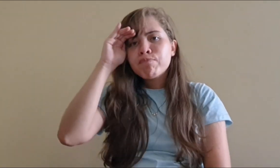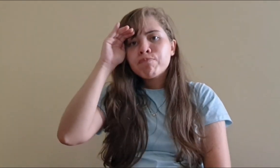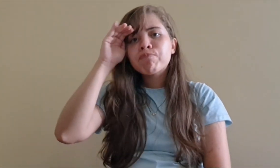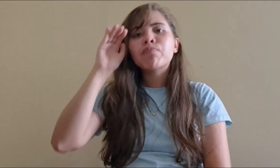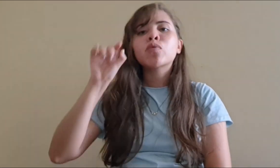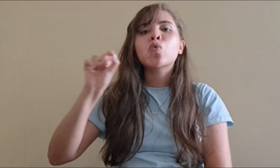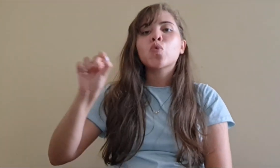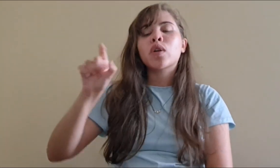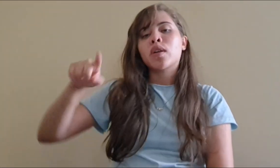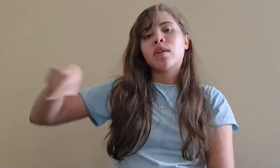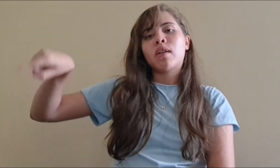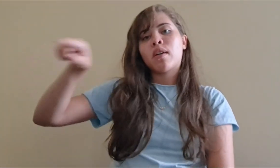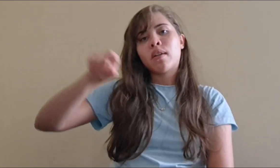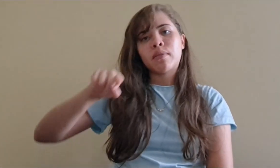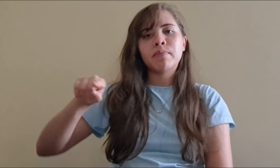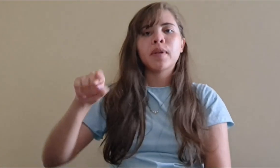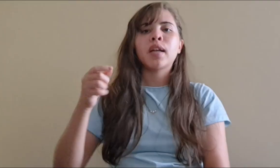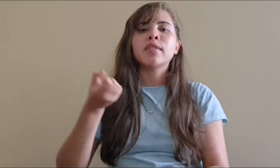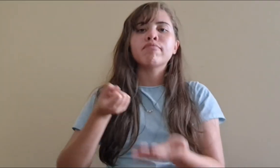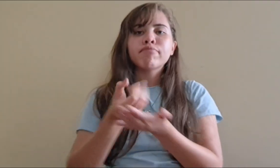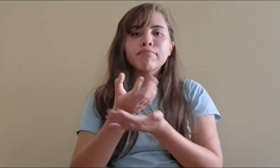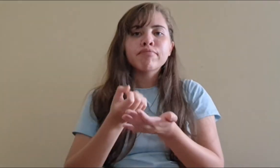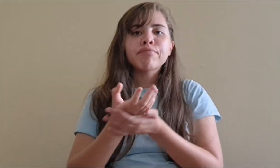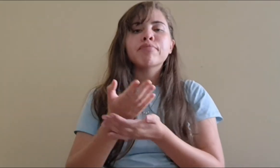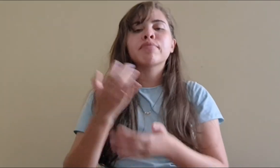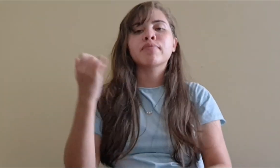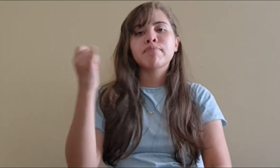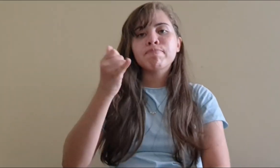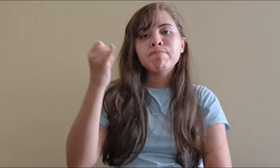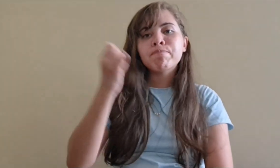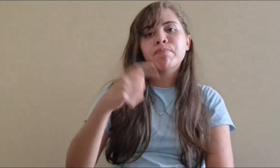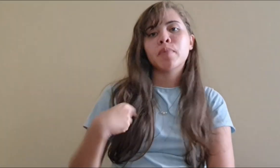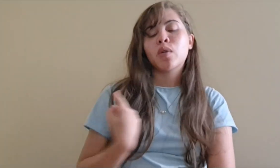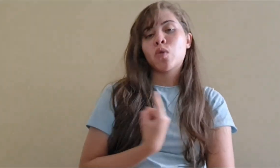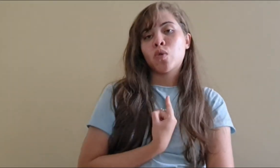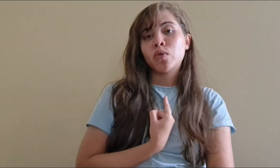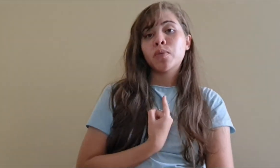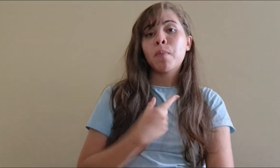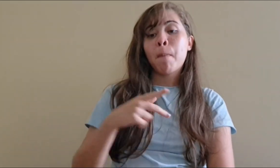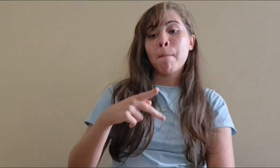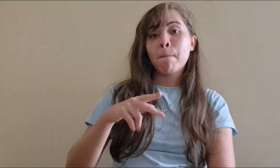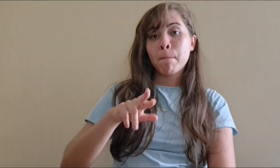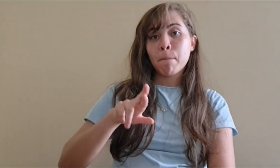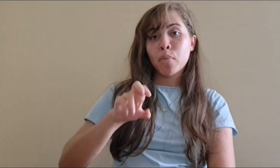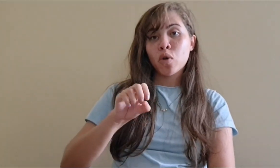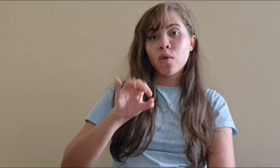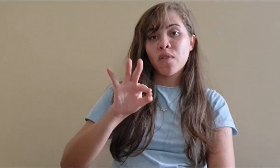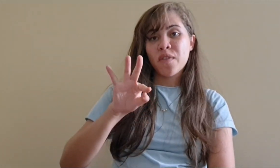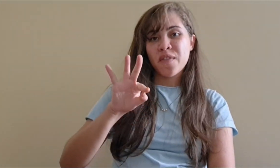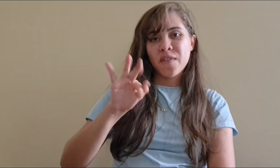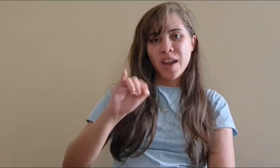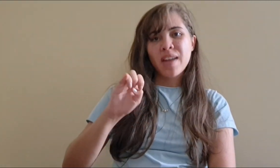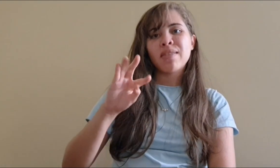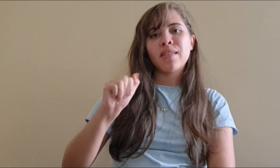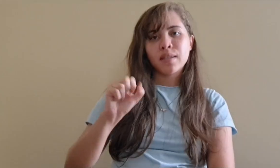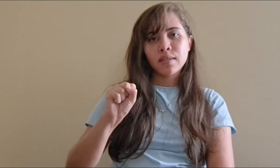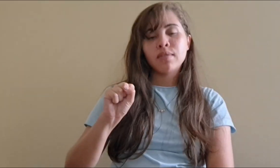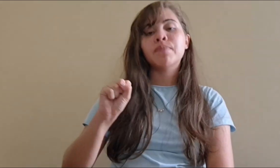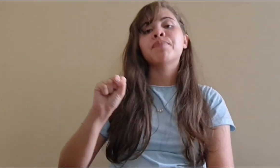Por isso é muito importante escutar, dar ouvidos a eles, o que eles nos mostram